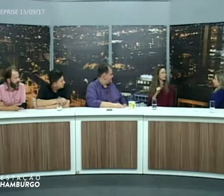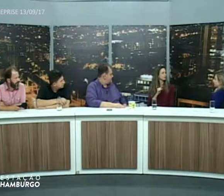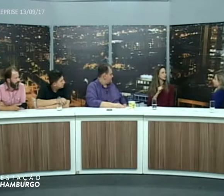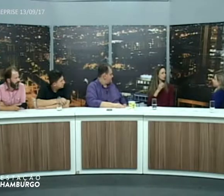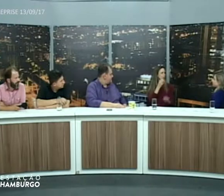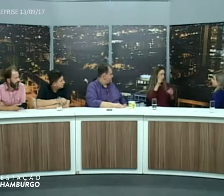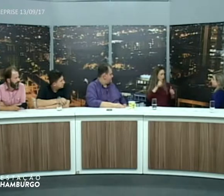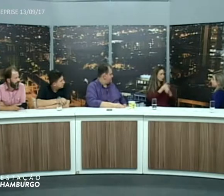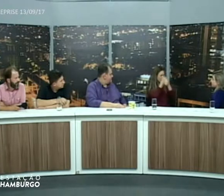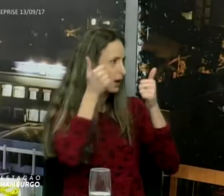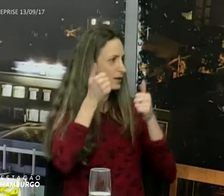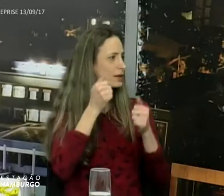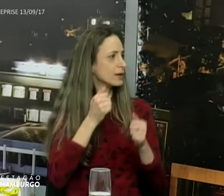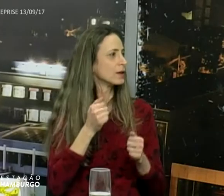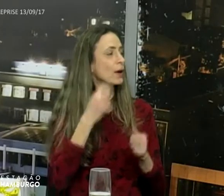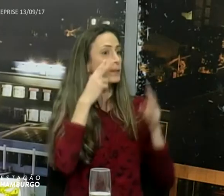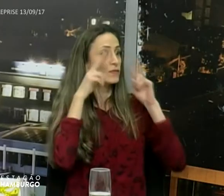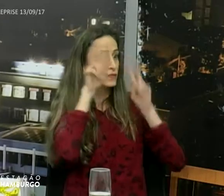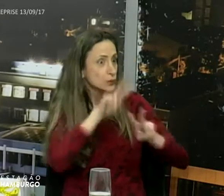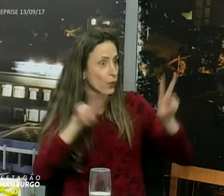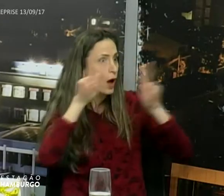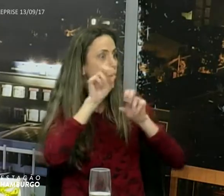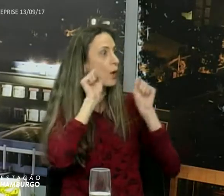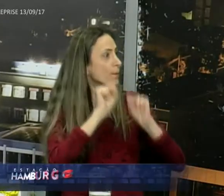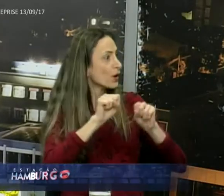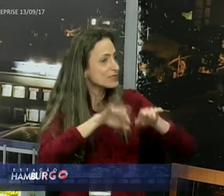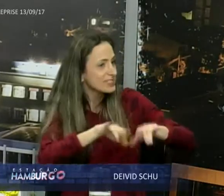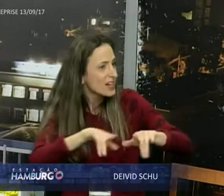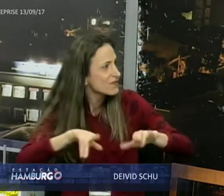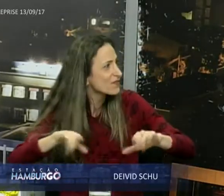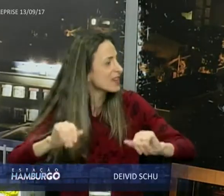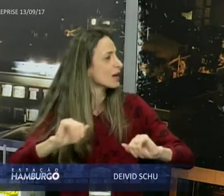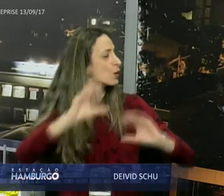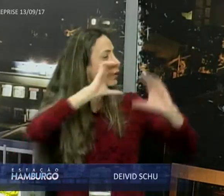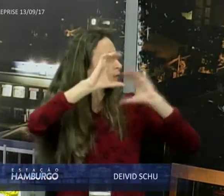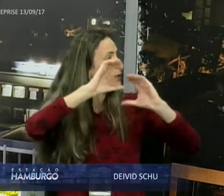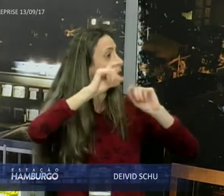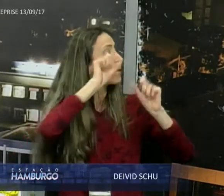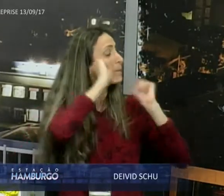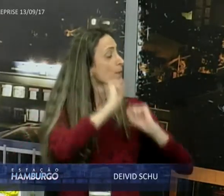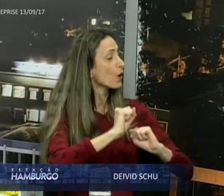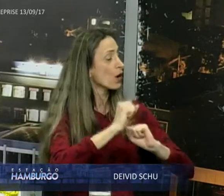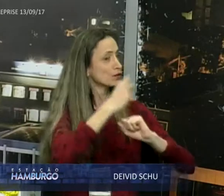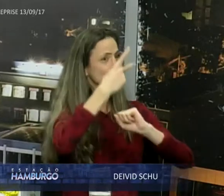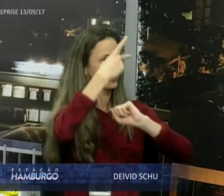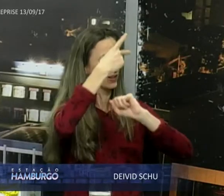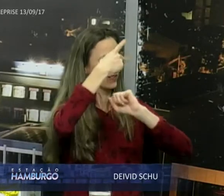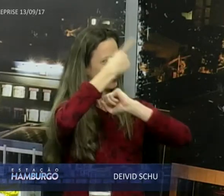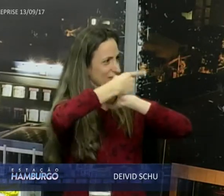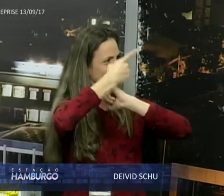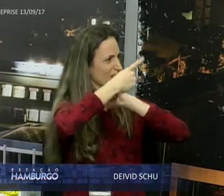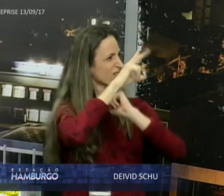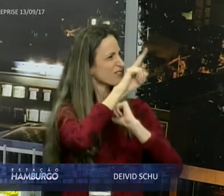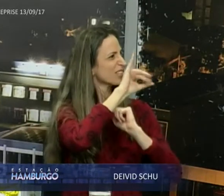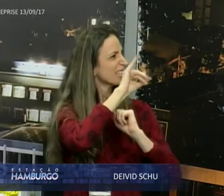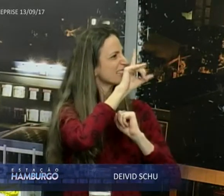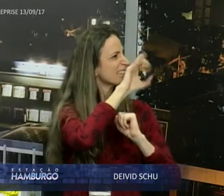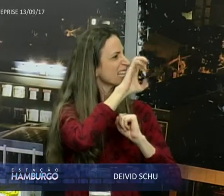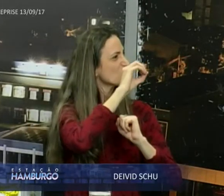Sim, muito melhor, porque a internet ajuda no visual, a escrever, a comunicação,